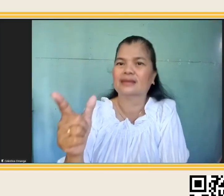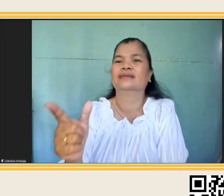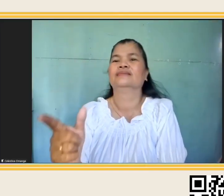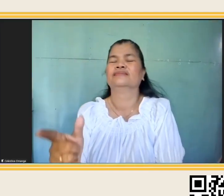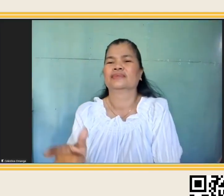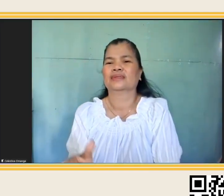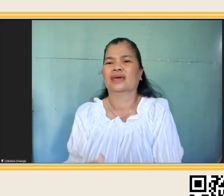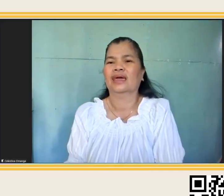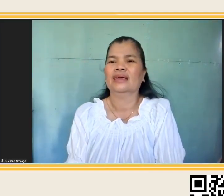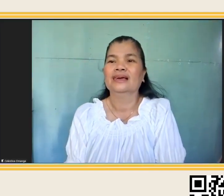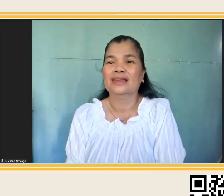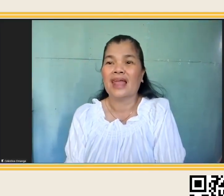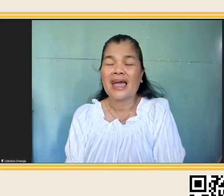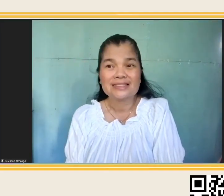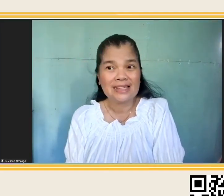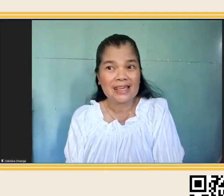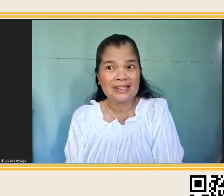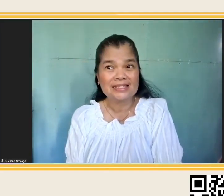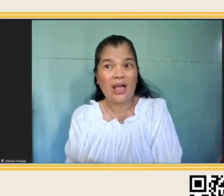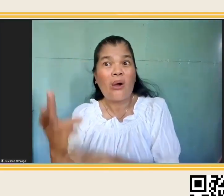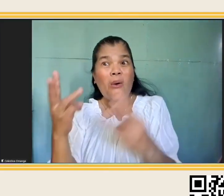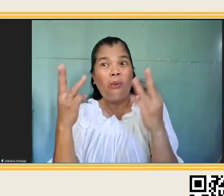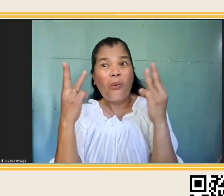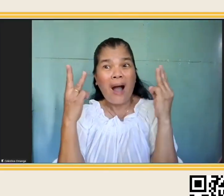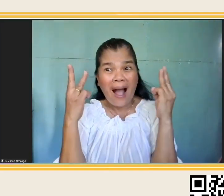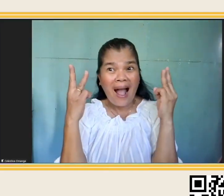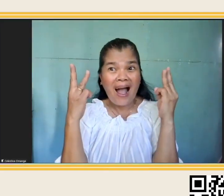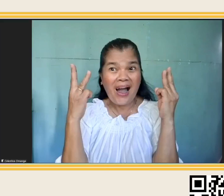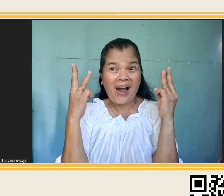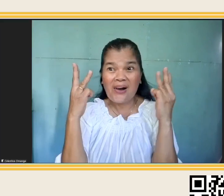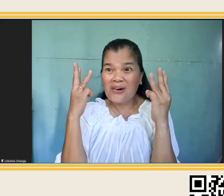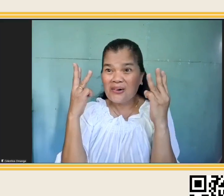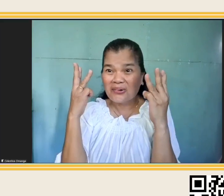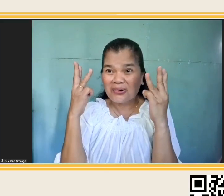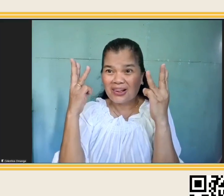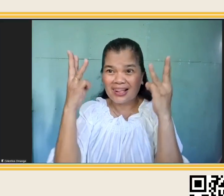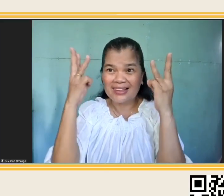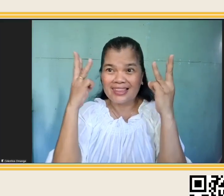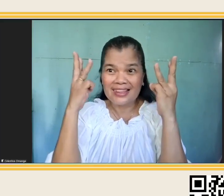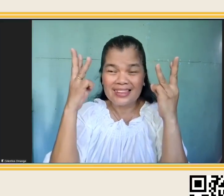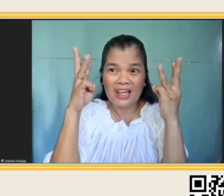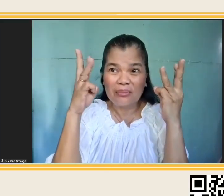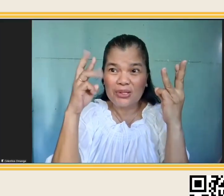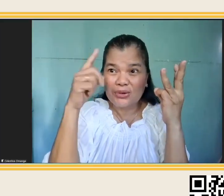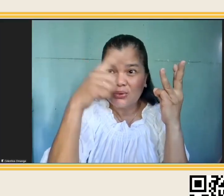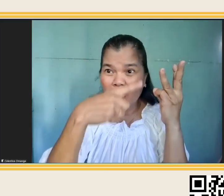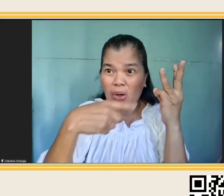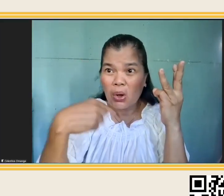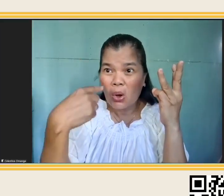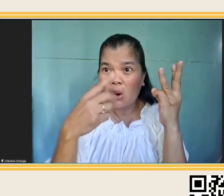luck. Okay. Next is wow.